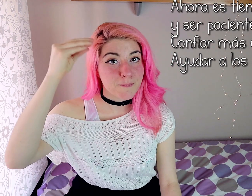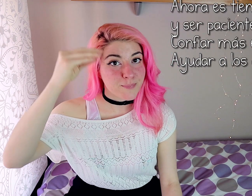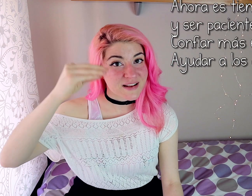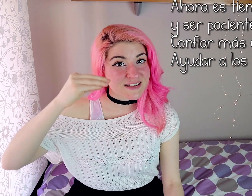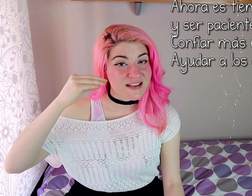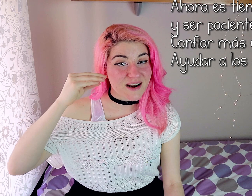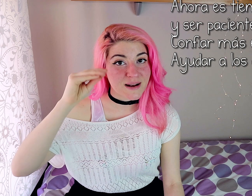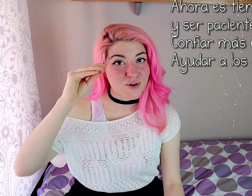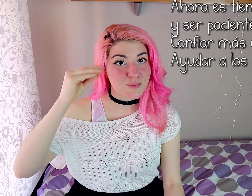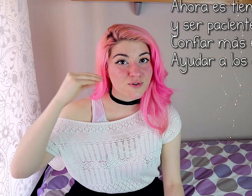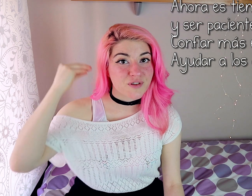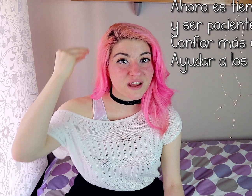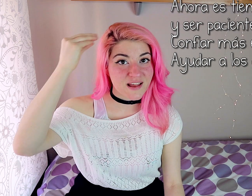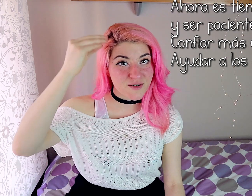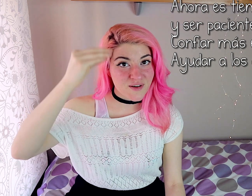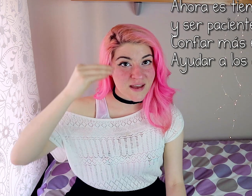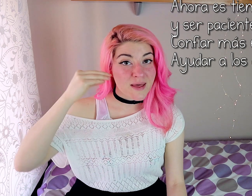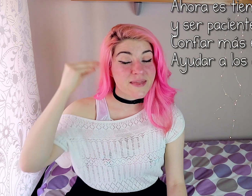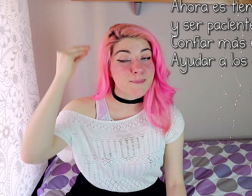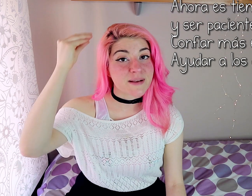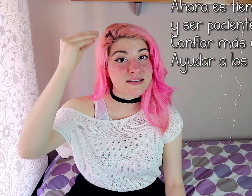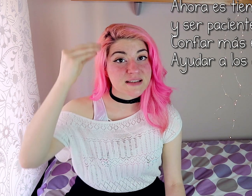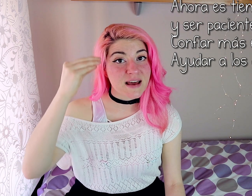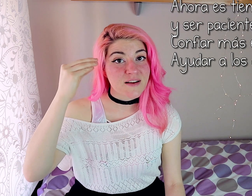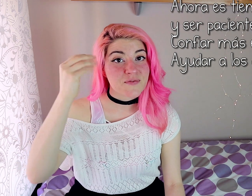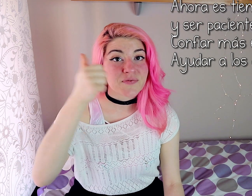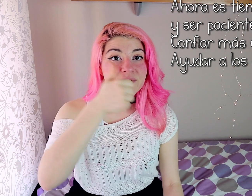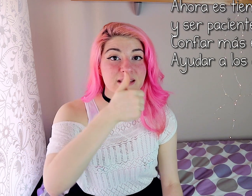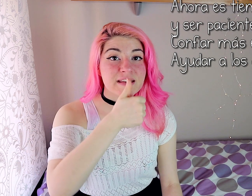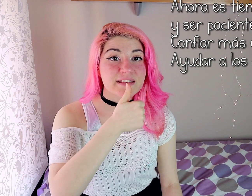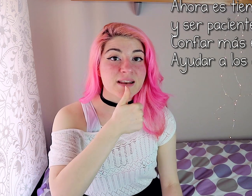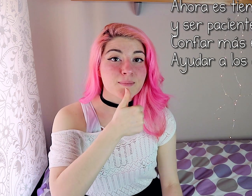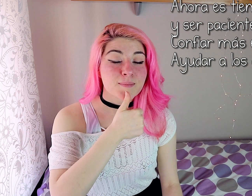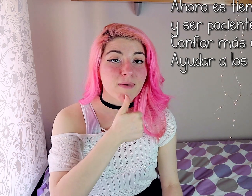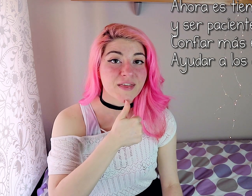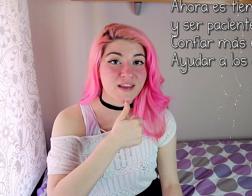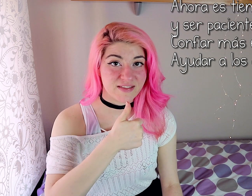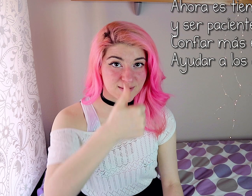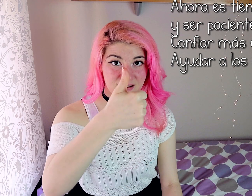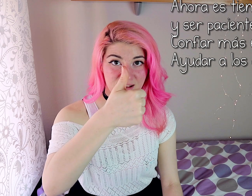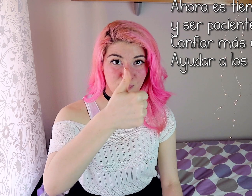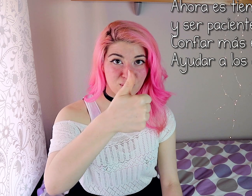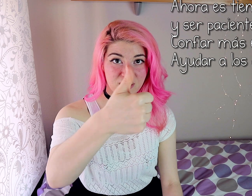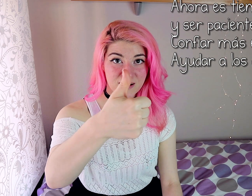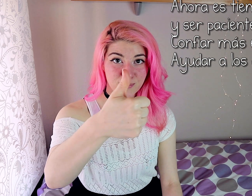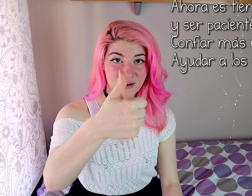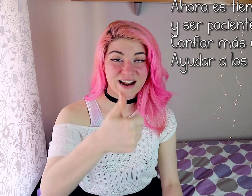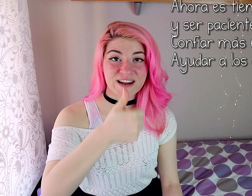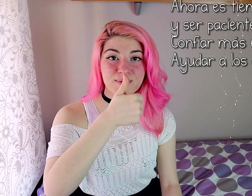pensar, ¿vale? Con el puño cerrado, de pensar y ser pacientes, ¿vale? Tal cual, con el pulgar arriba,